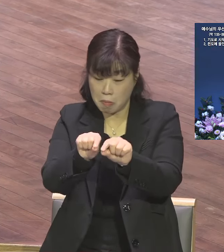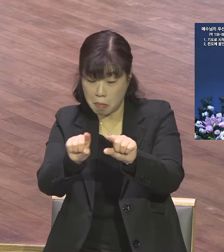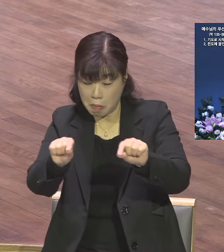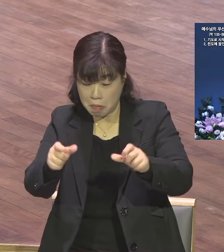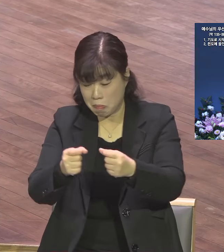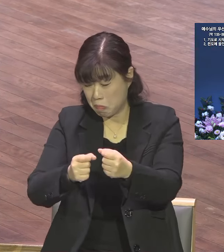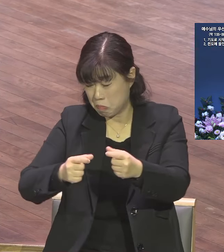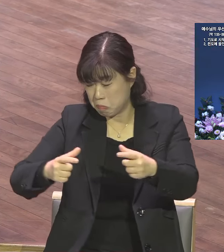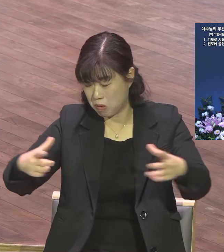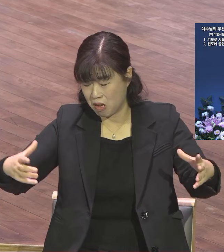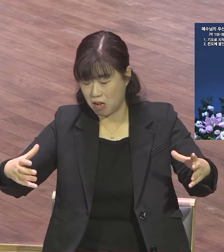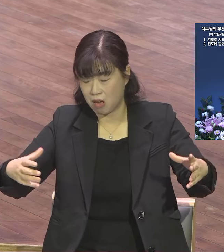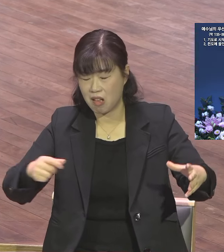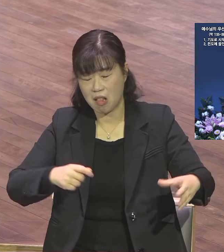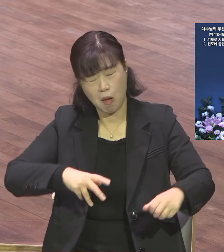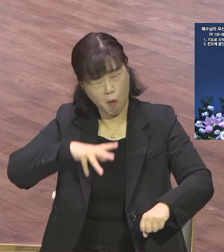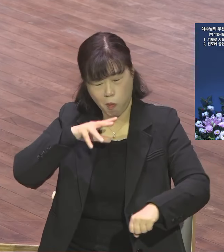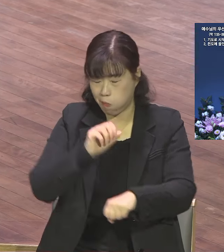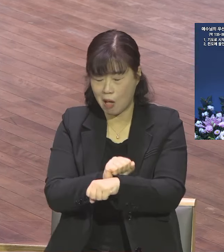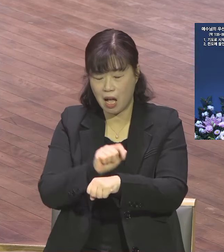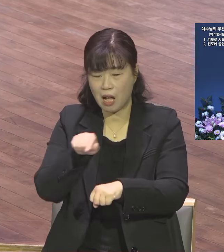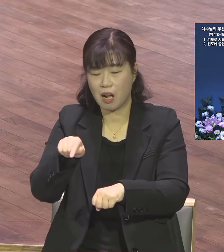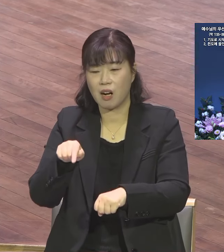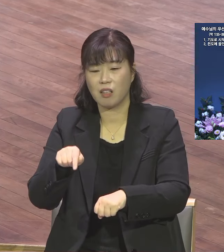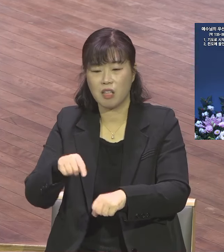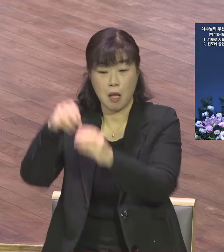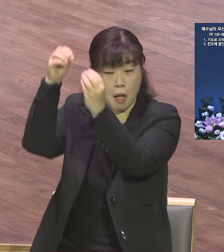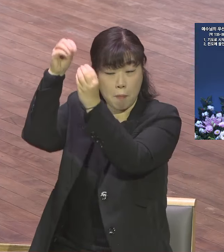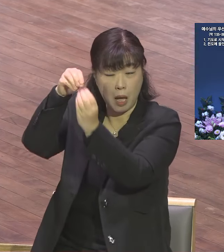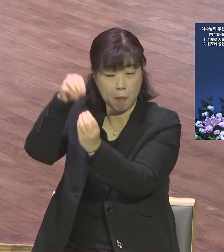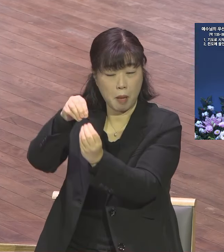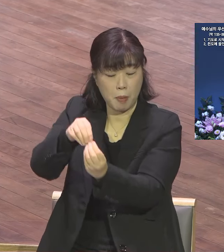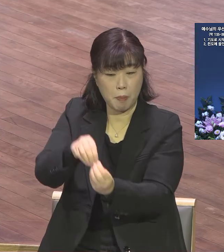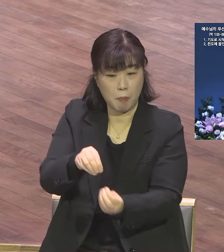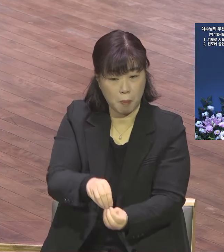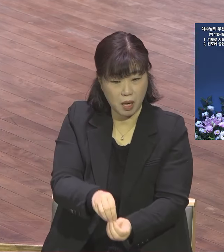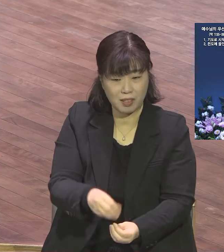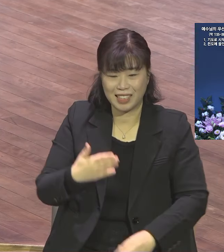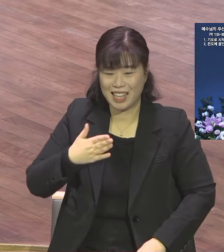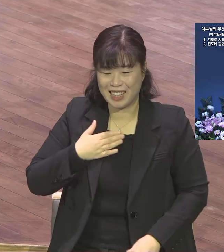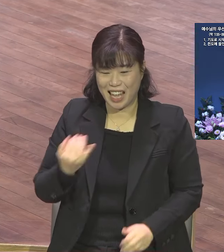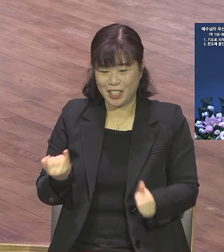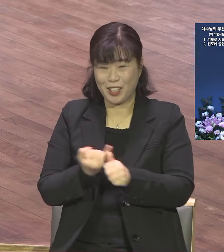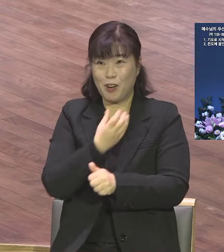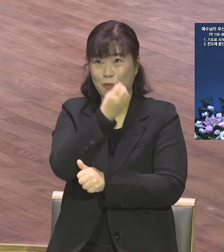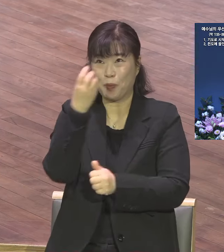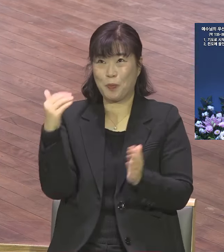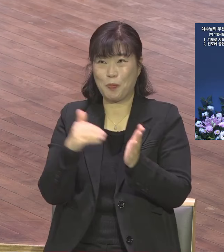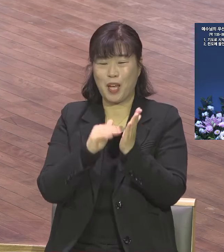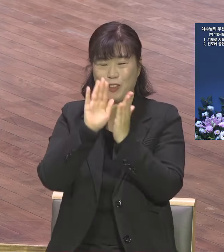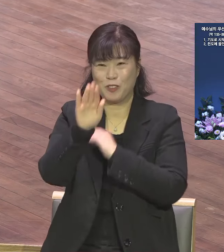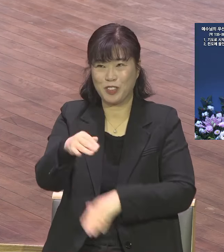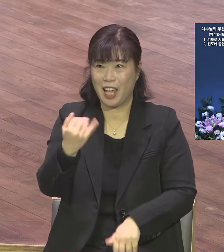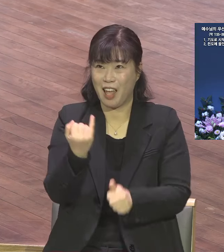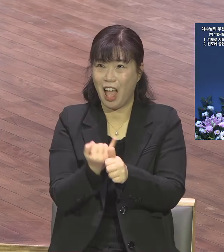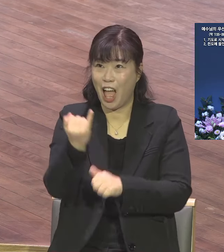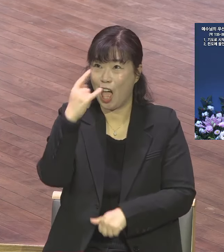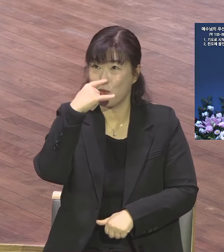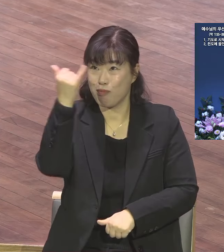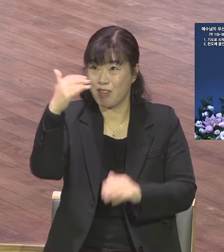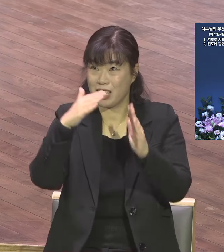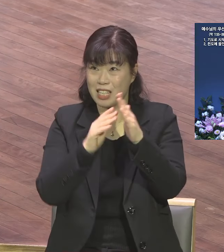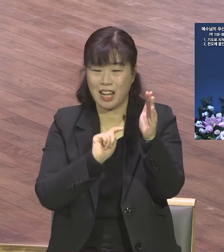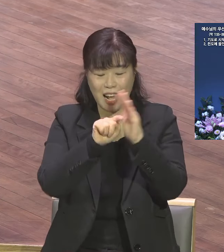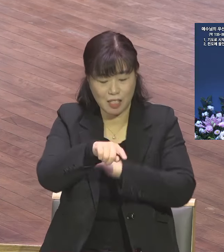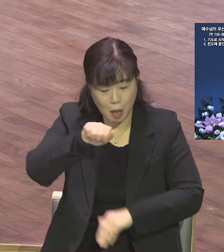가보니까 뭐 점자 말도 한마디도 안 해요. 장가가 밥을 먹는데 아무도 말 안 해요. 촤악, 숟가락